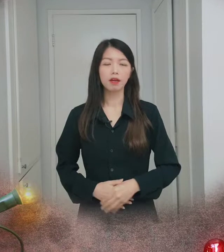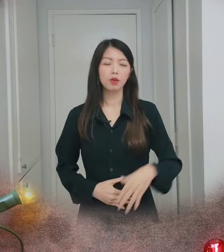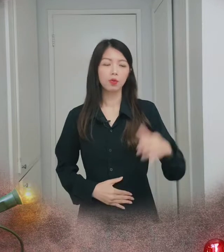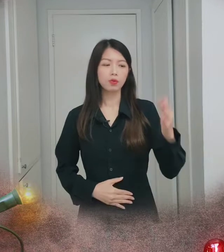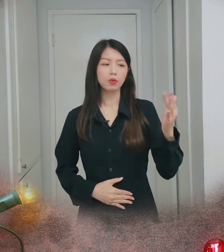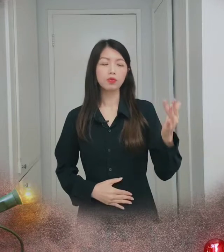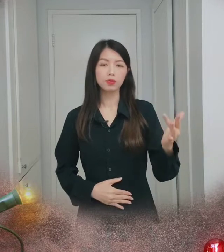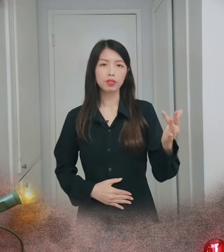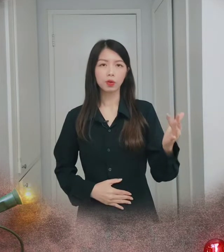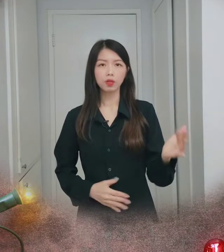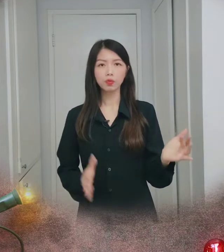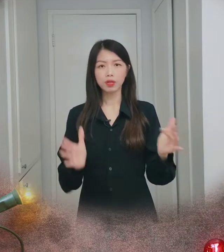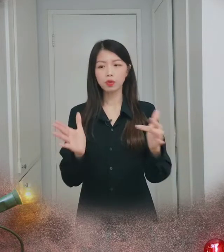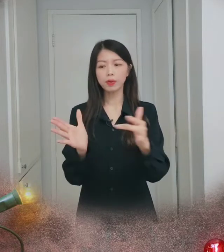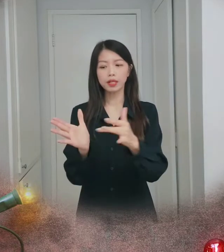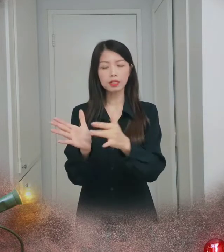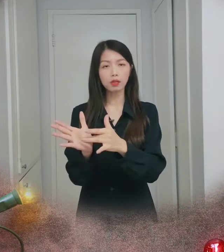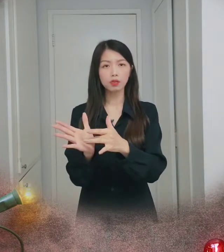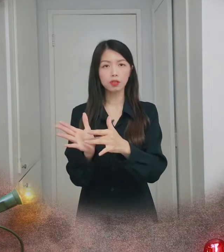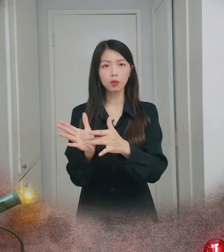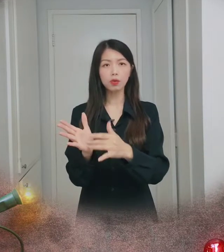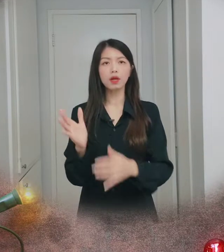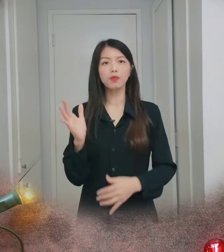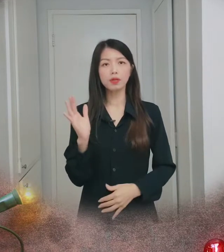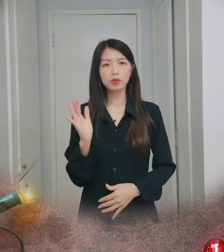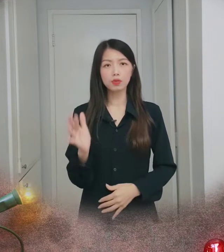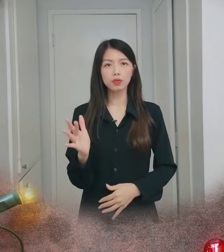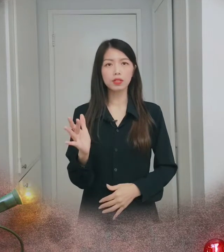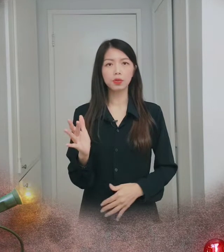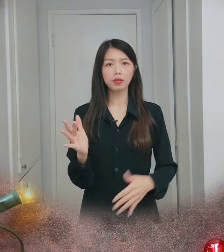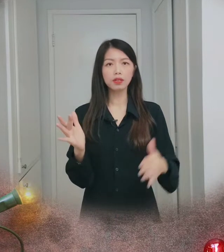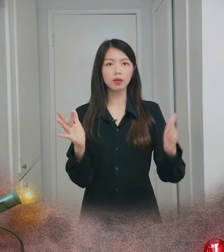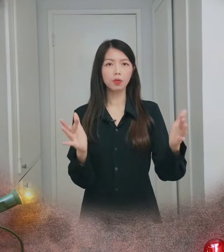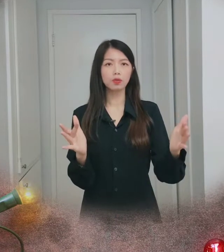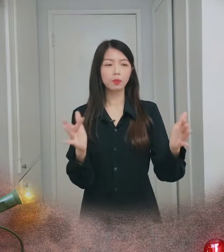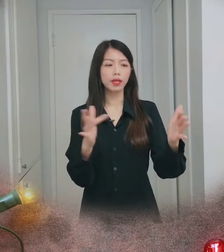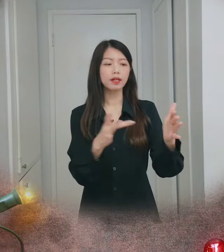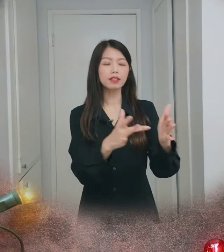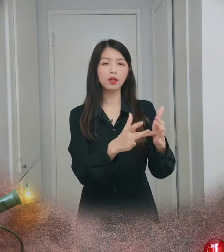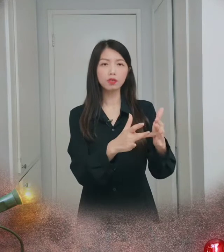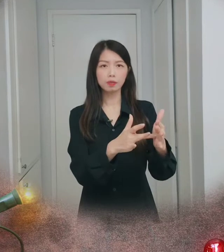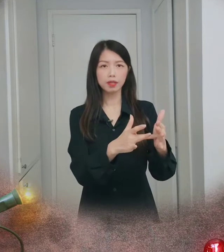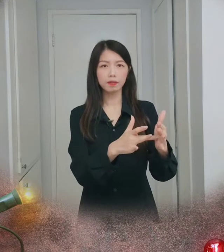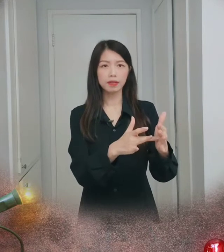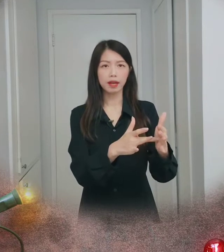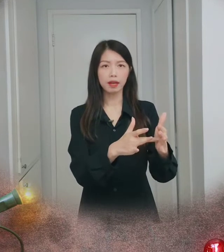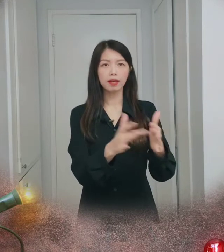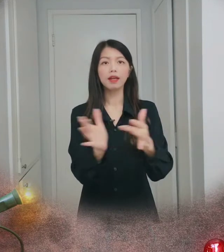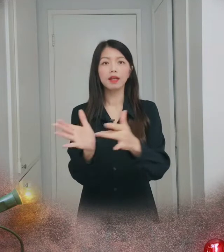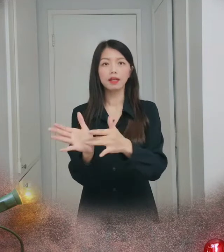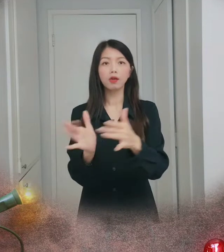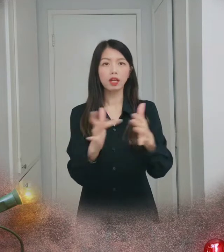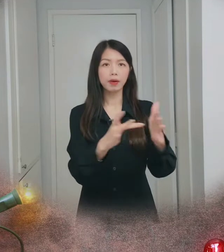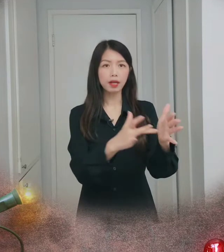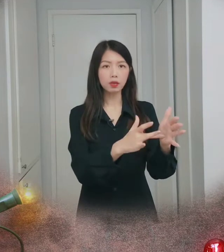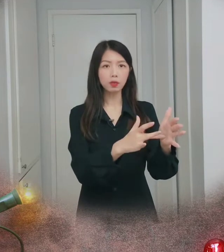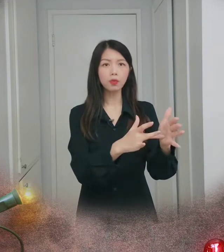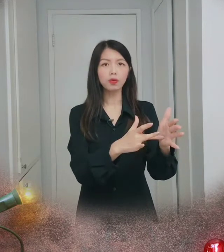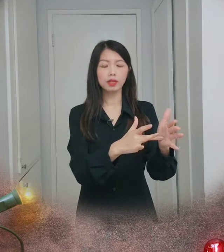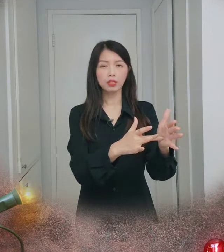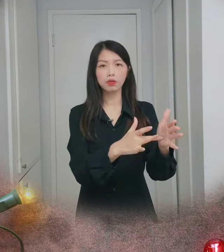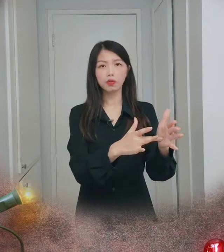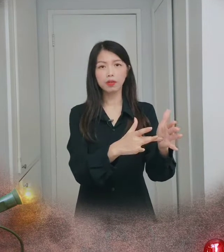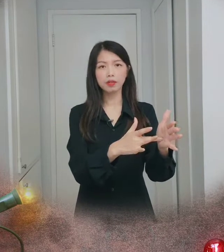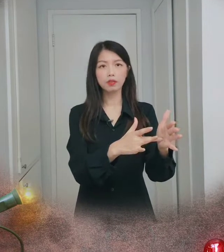되는데요. 오른손 중지로는 왼손바닥 찍어주시고, 왼손 중지로는 오른손바닥을 찍어주시면 됩니다. 이렇게만